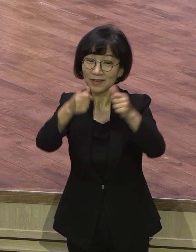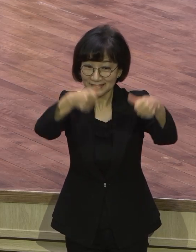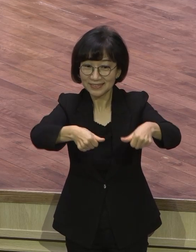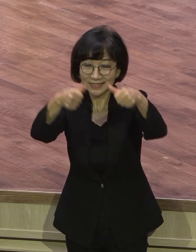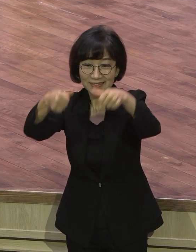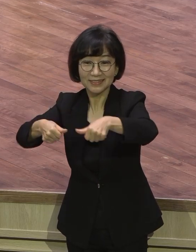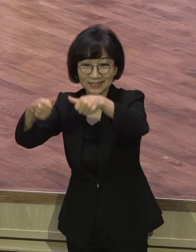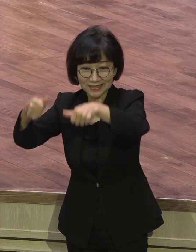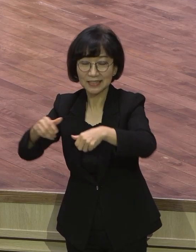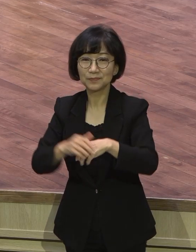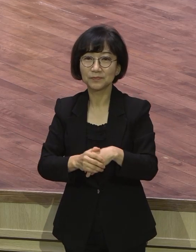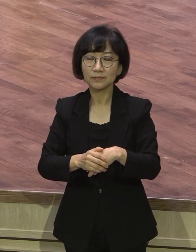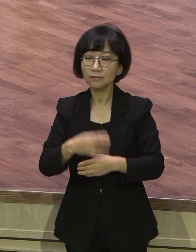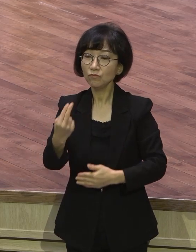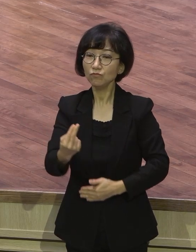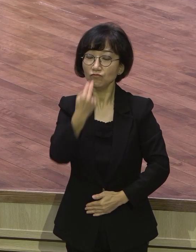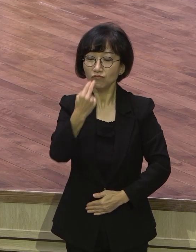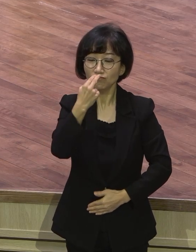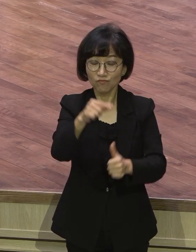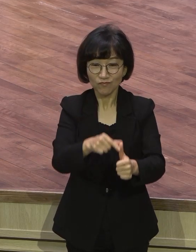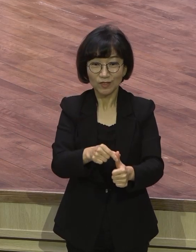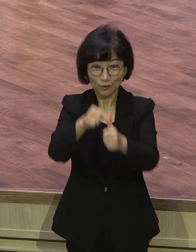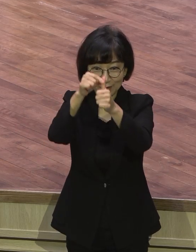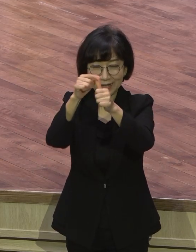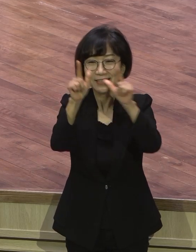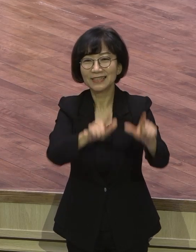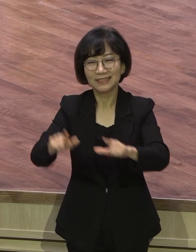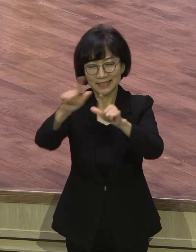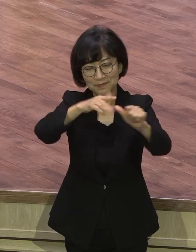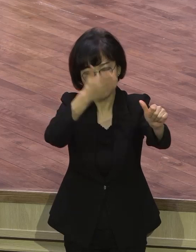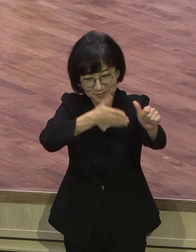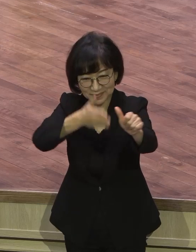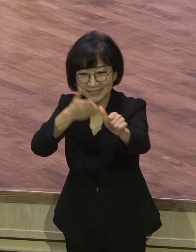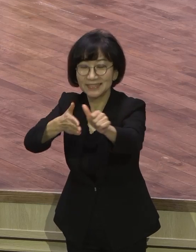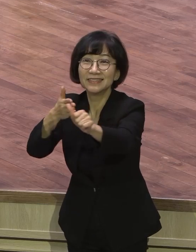인사합시다. 생명 살리는 삶이 됩시다.